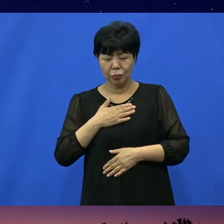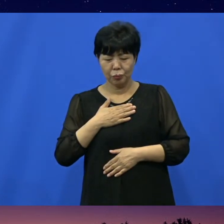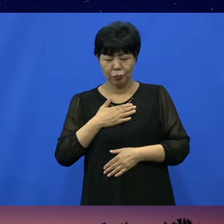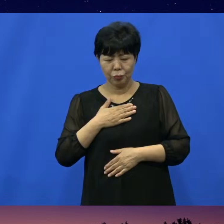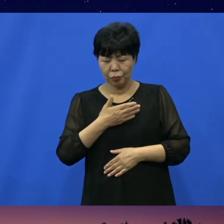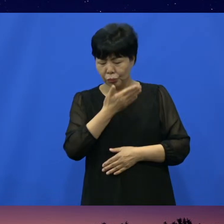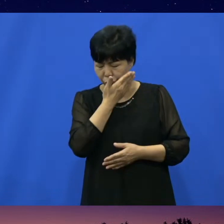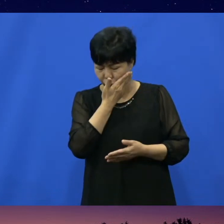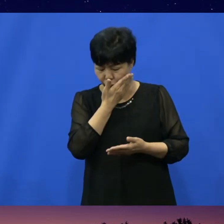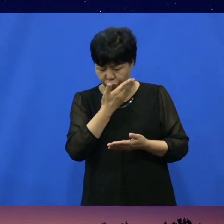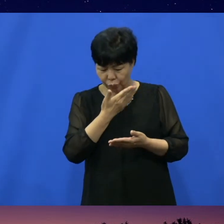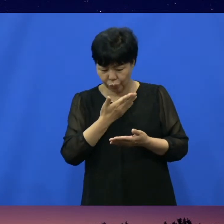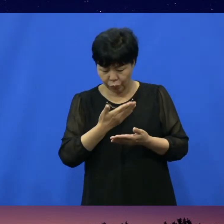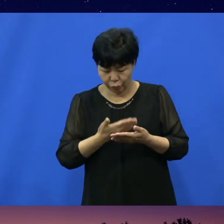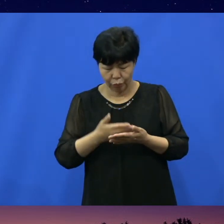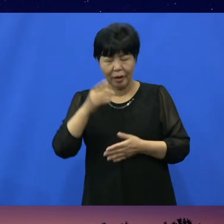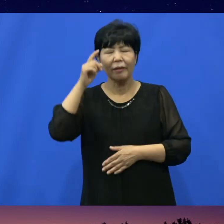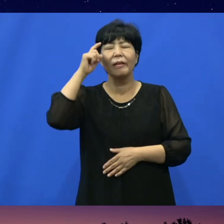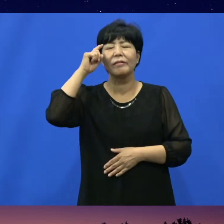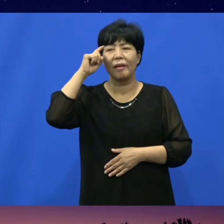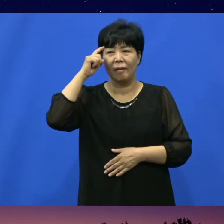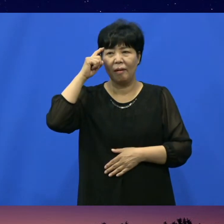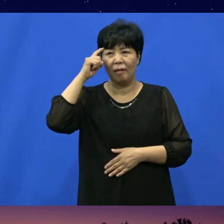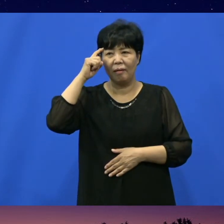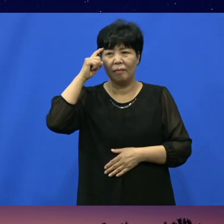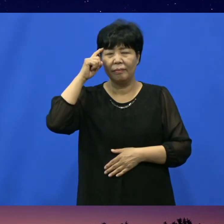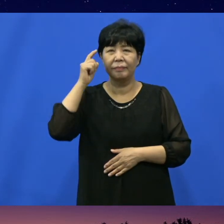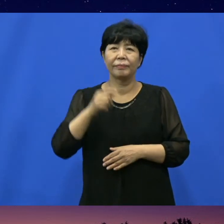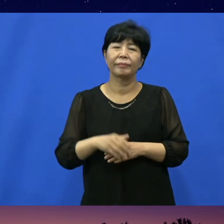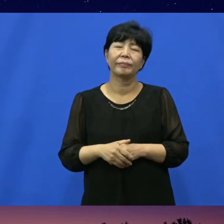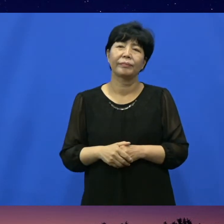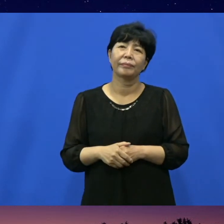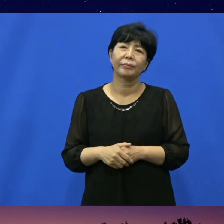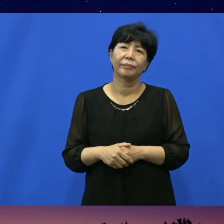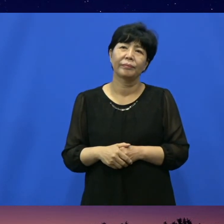여러분, 내가 나를 소중히 여긴다는 거 매우 중요한 거예요.